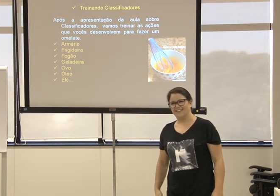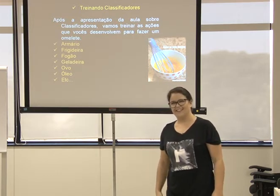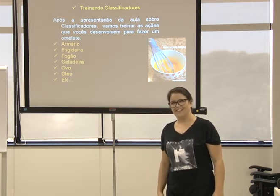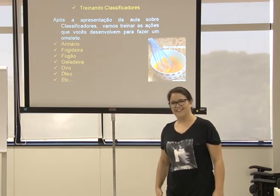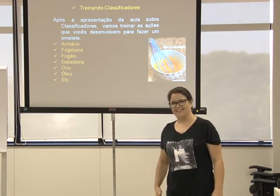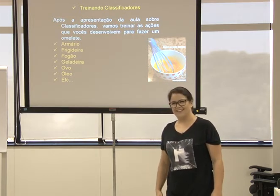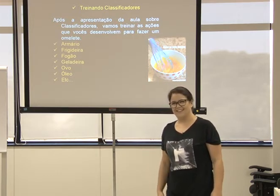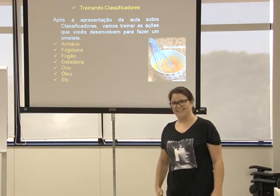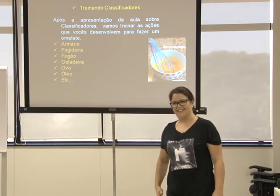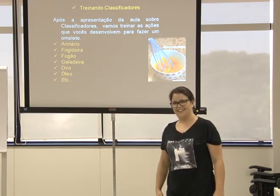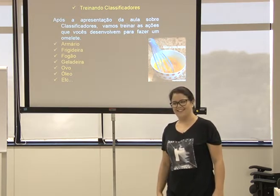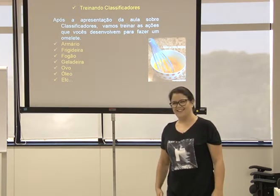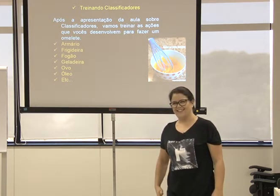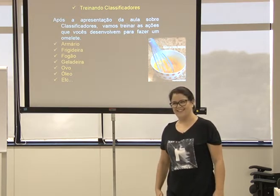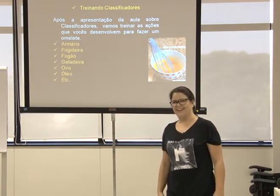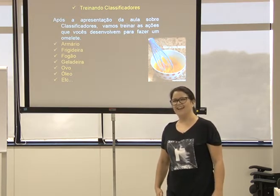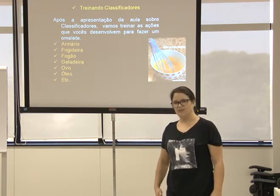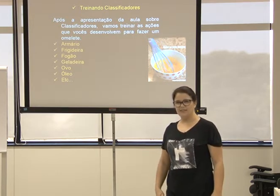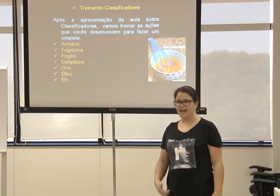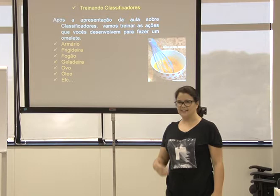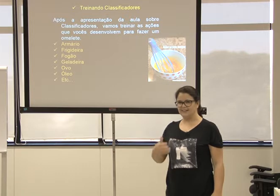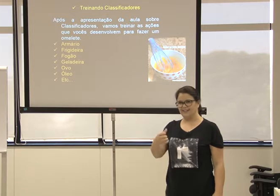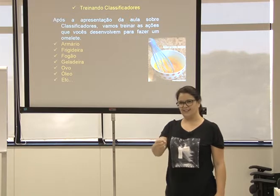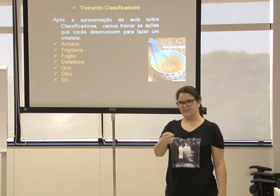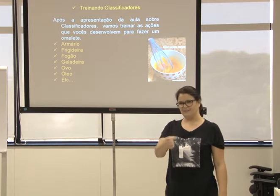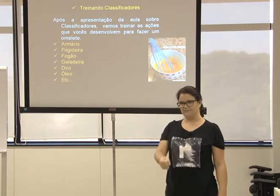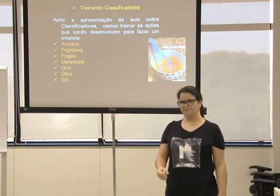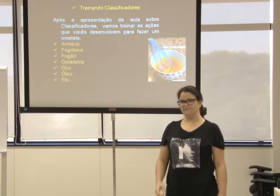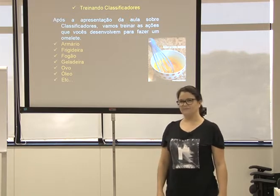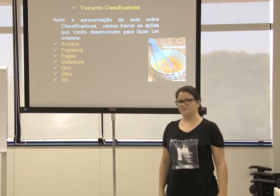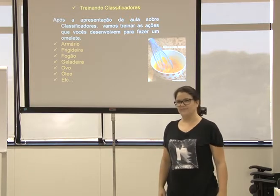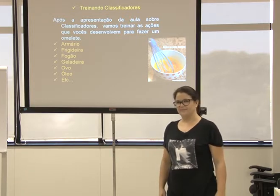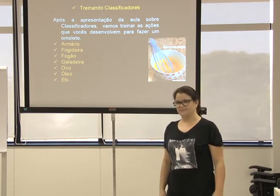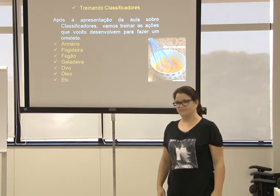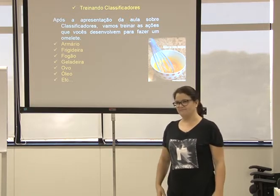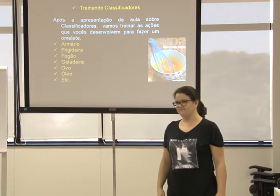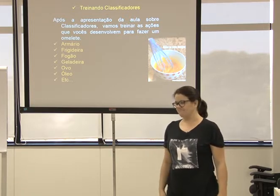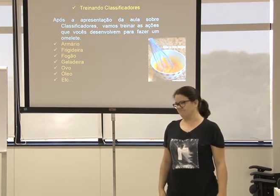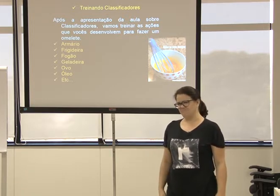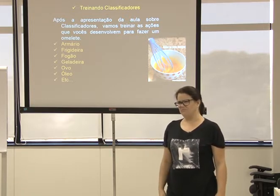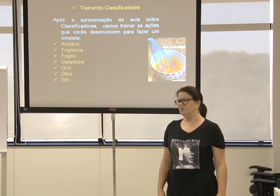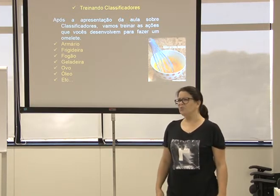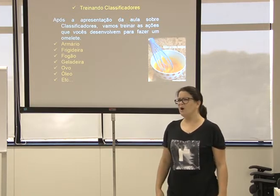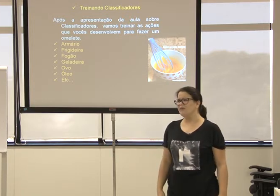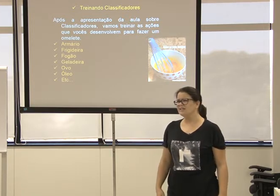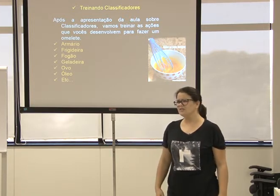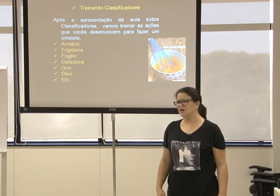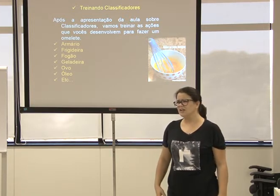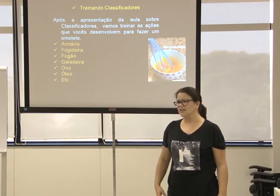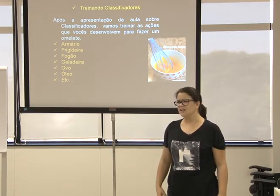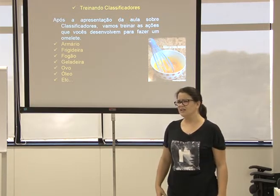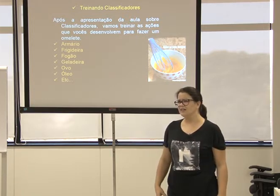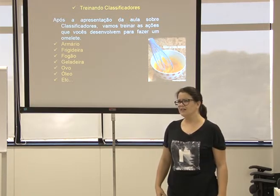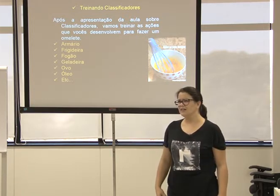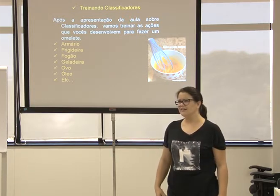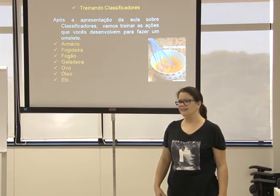Entendeu o sentido de vaquinha? É. Da, Uma história bem antiga. qual é a história? Deve ter um. Deve